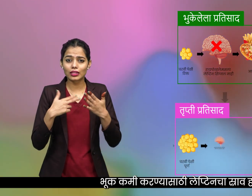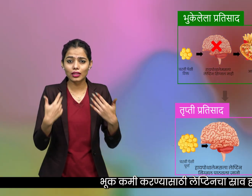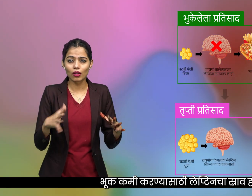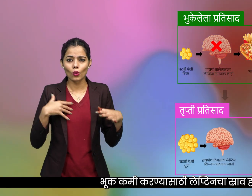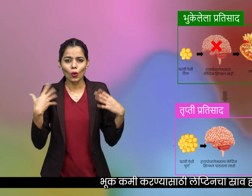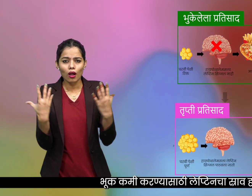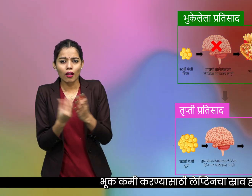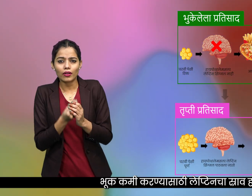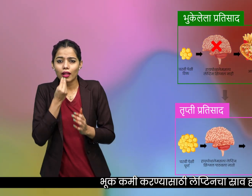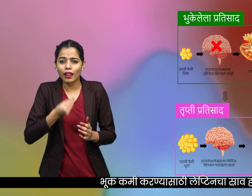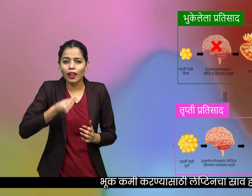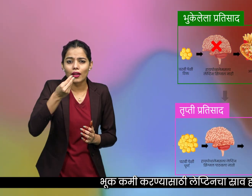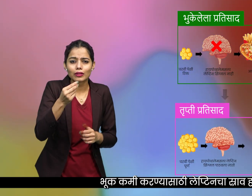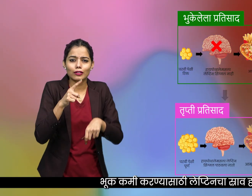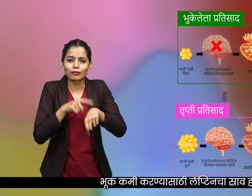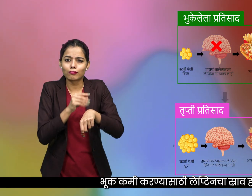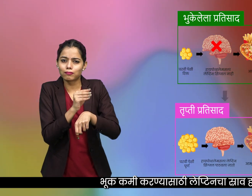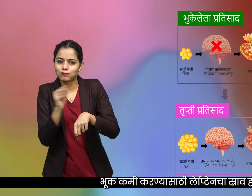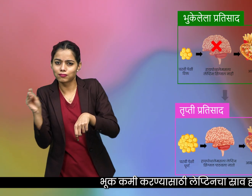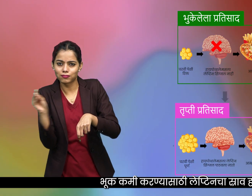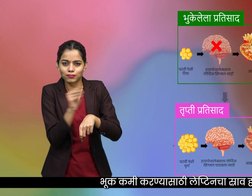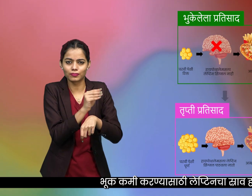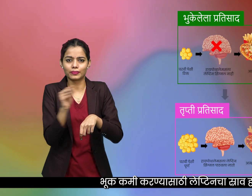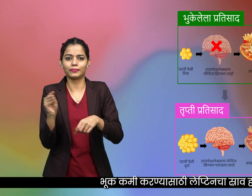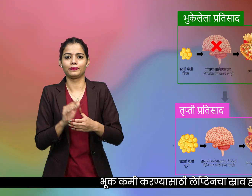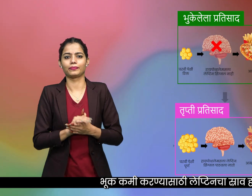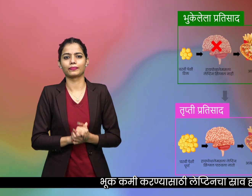भूक कमी करण्यासाठी लेप्टिनचा स्राव होतो.